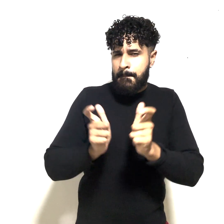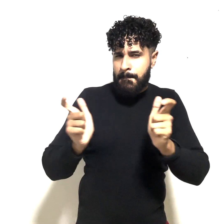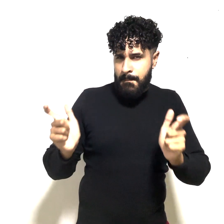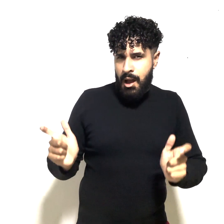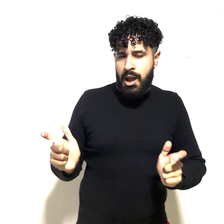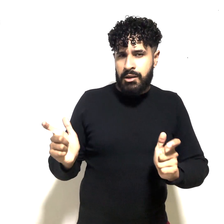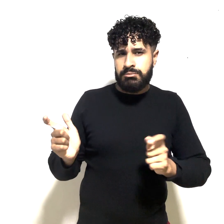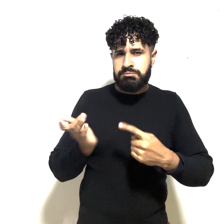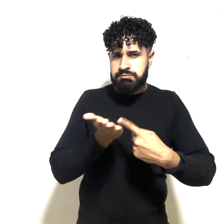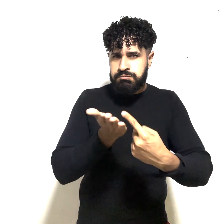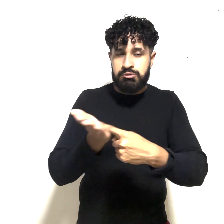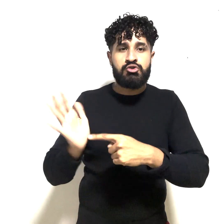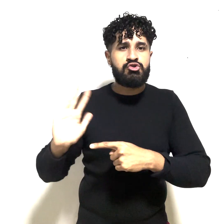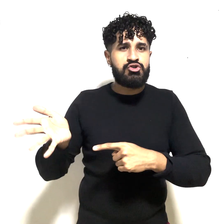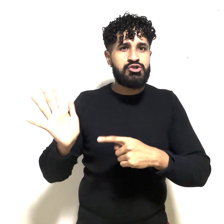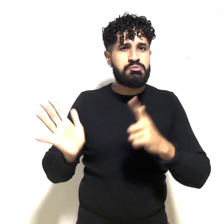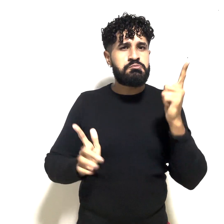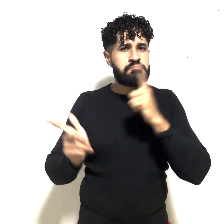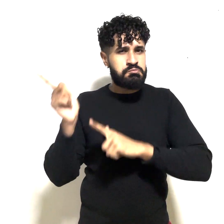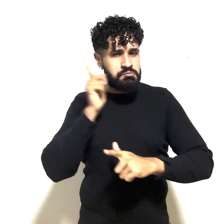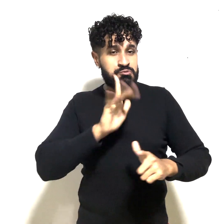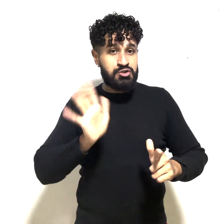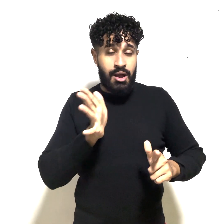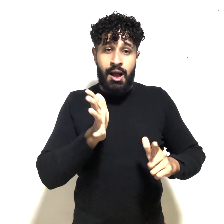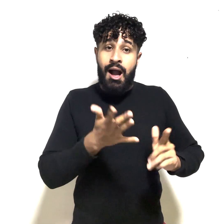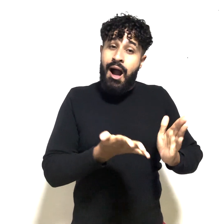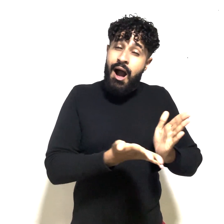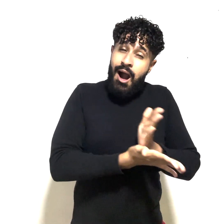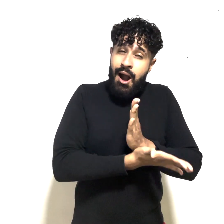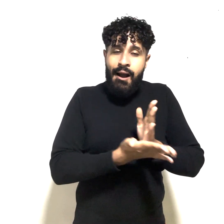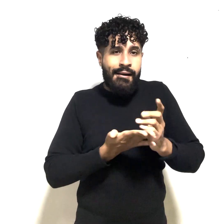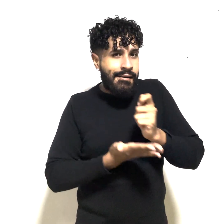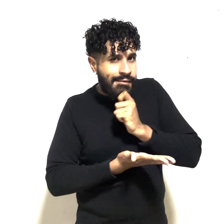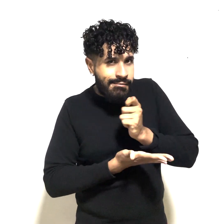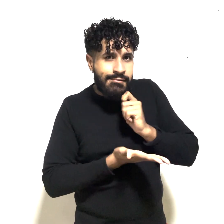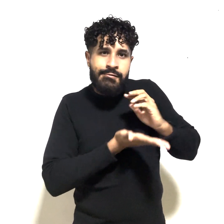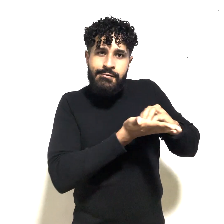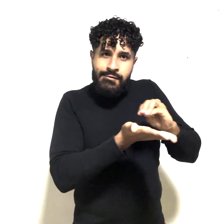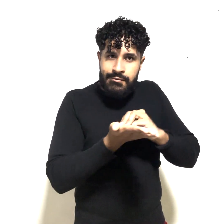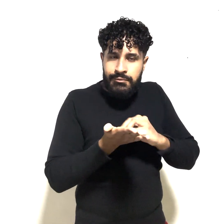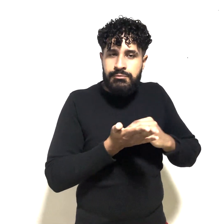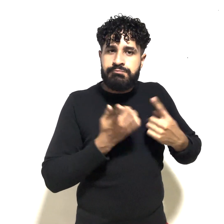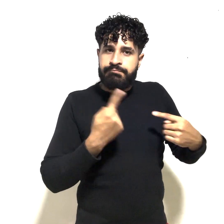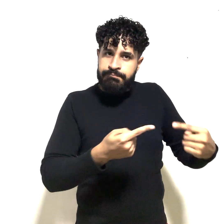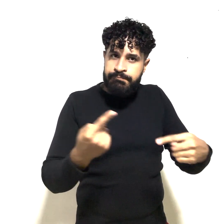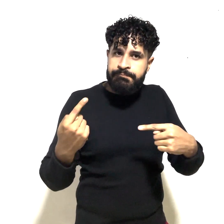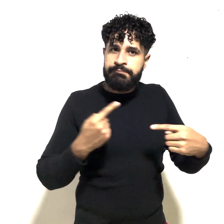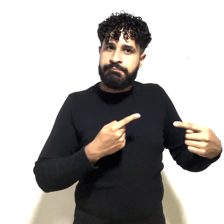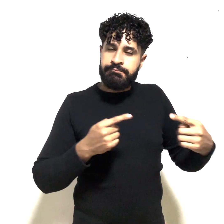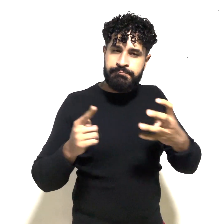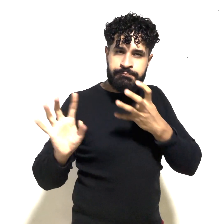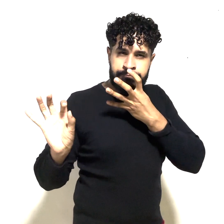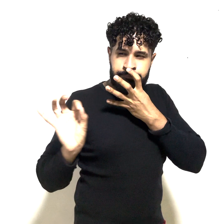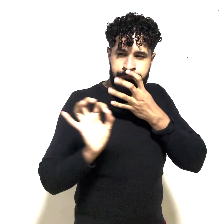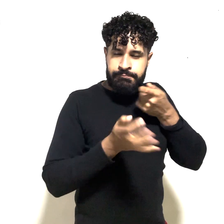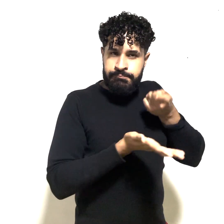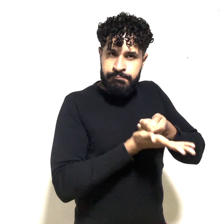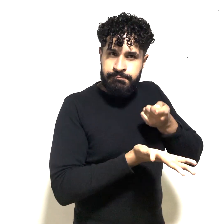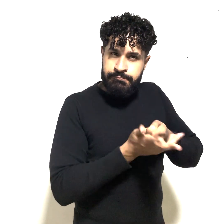foi conquistado o restante segue em discussão com acompanhamento e cobrança constante do